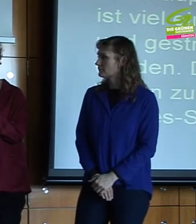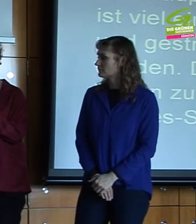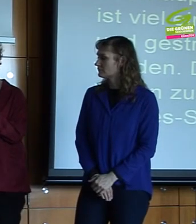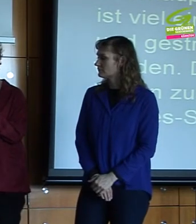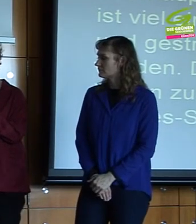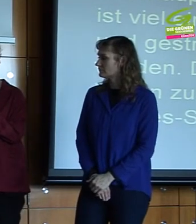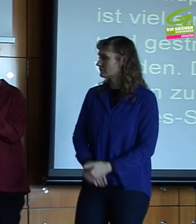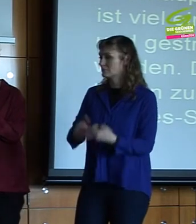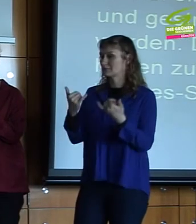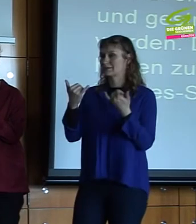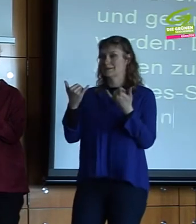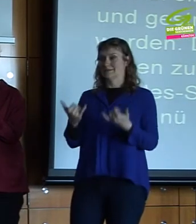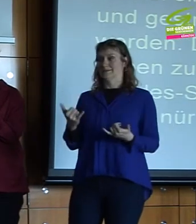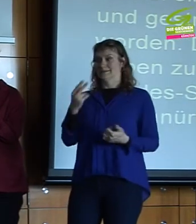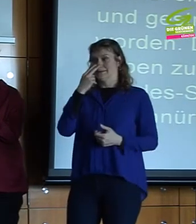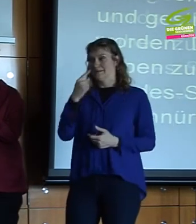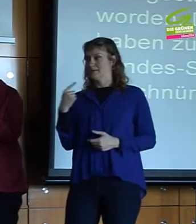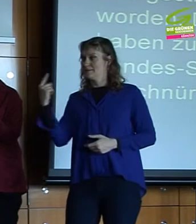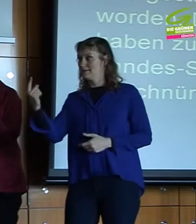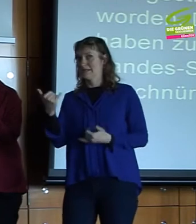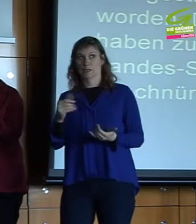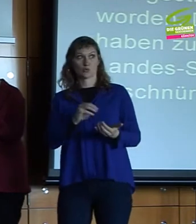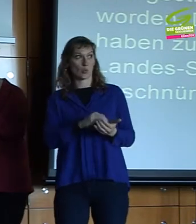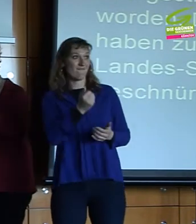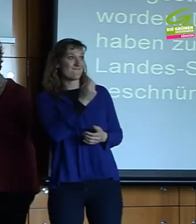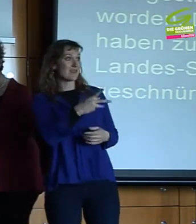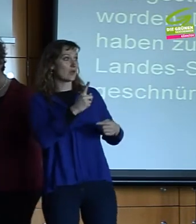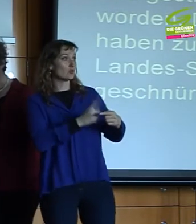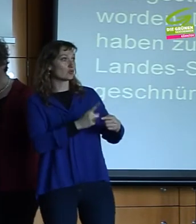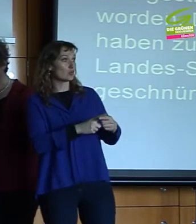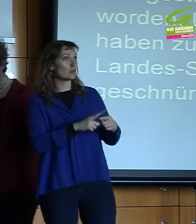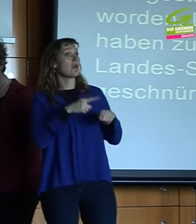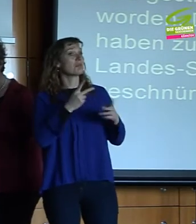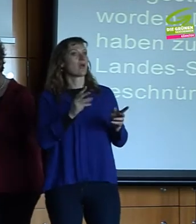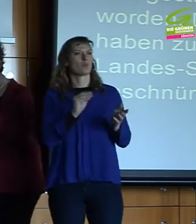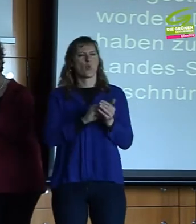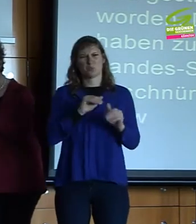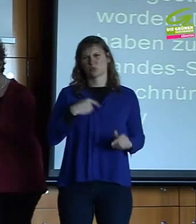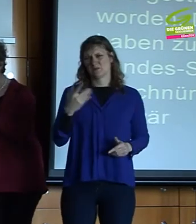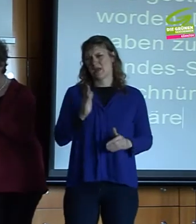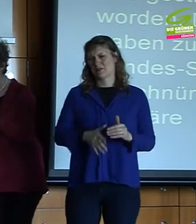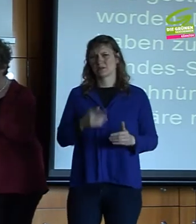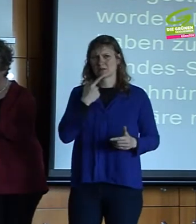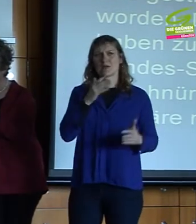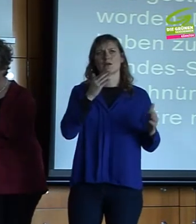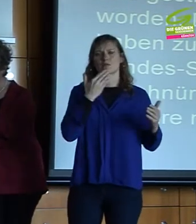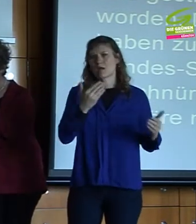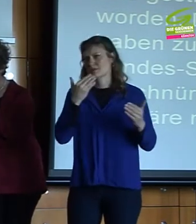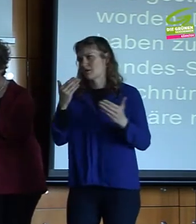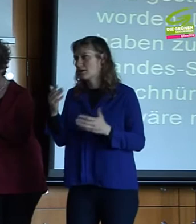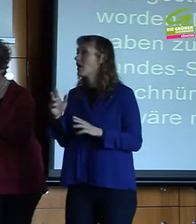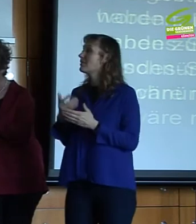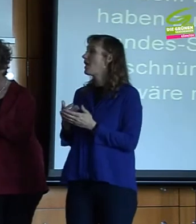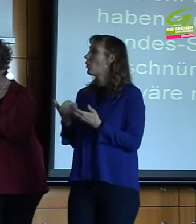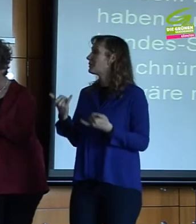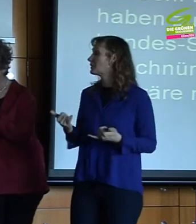Ich habe jetzt gerade so gesehen, es wäre jetzt noch eine Viertelstunde und am Schluss muss noch Danke gesagt werden. Also das heißt, ich schlage jetzt